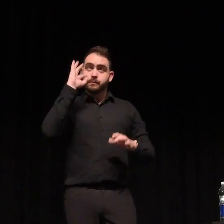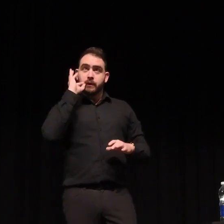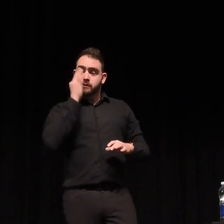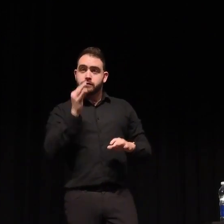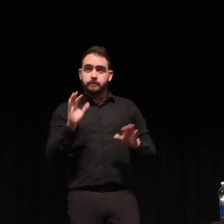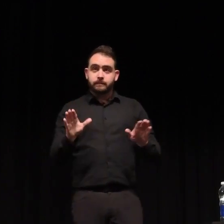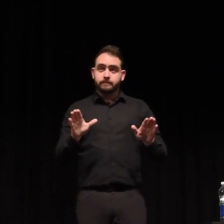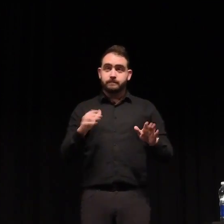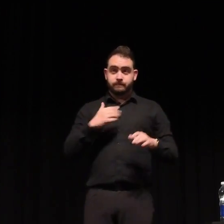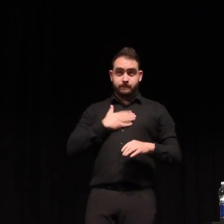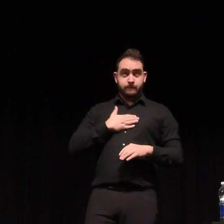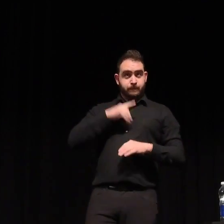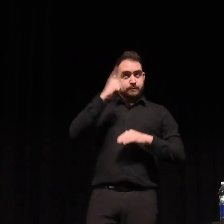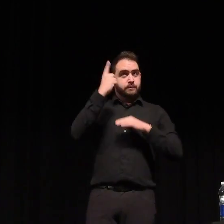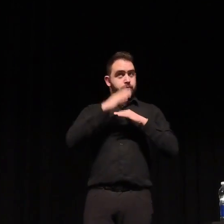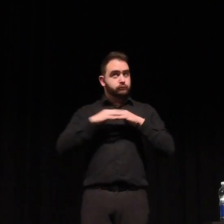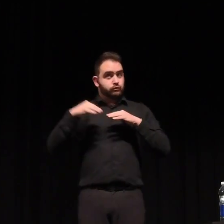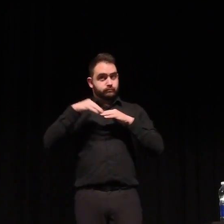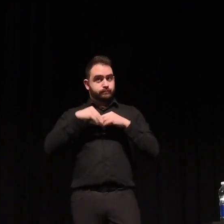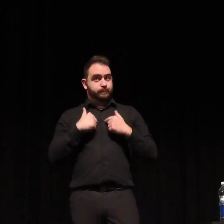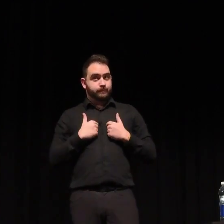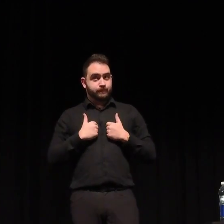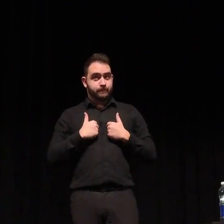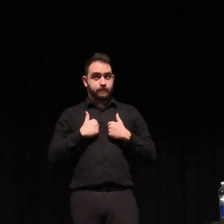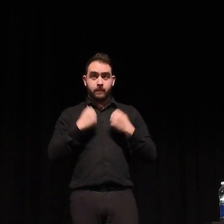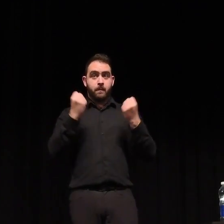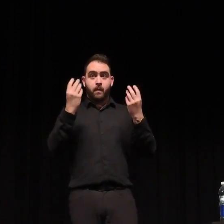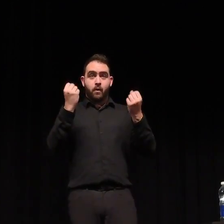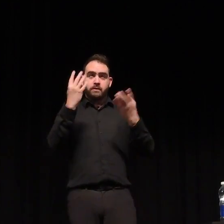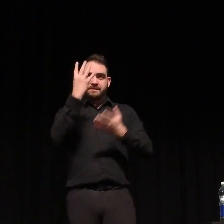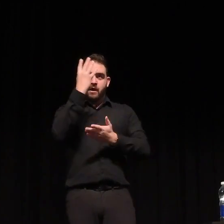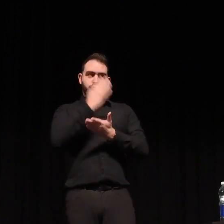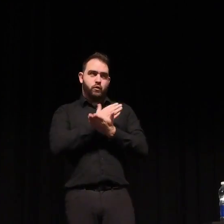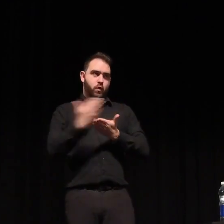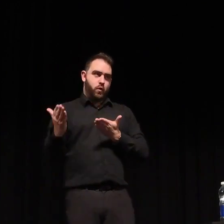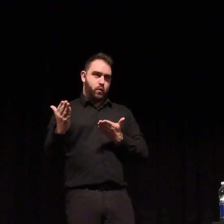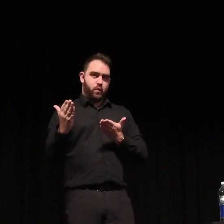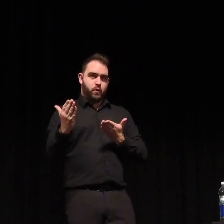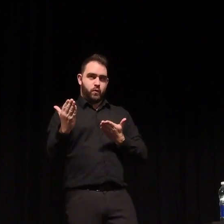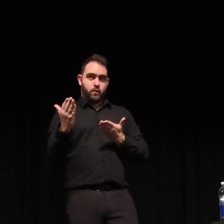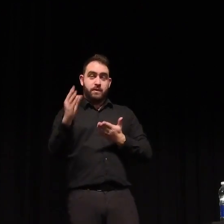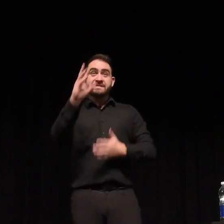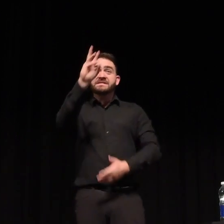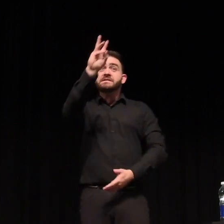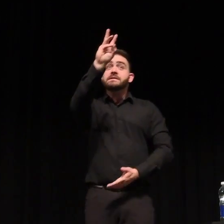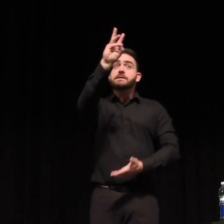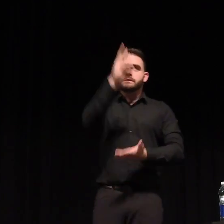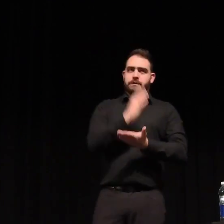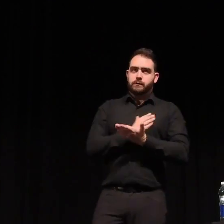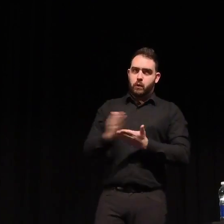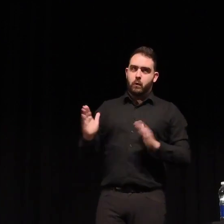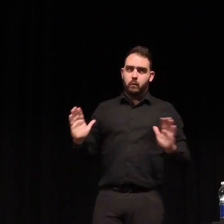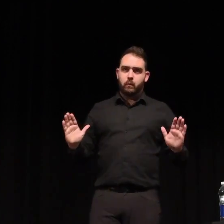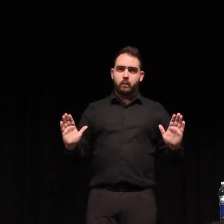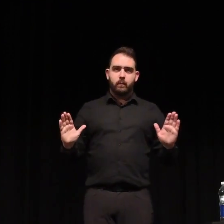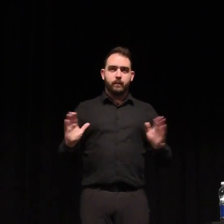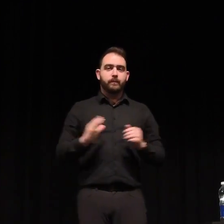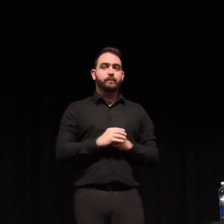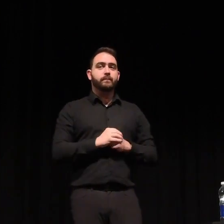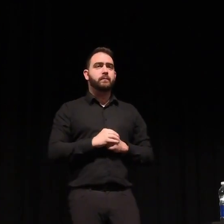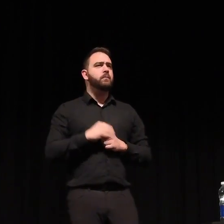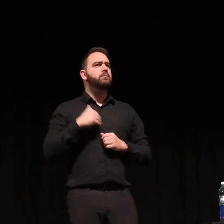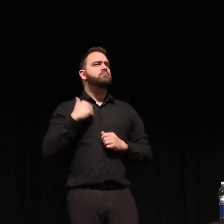les Premières Nations, eh bien, on n'a pas 4 saisons, on a 6 saisons. Et parce que chaque saison a son